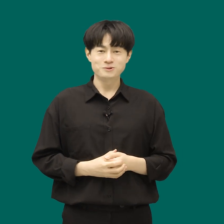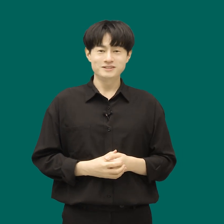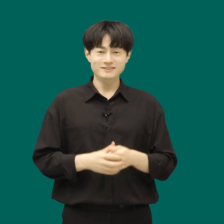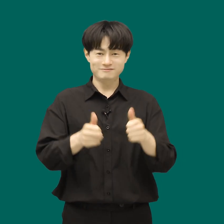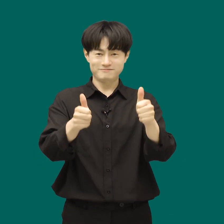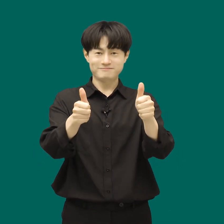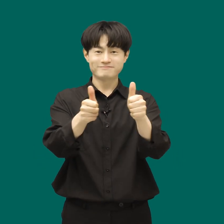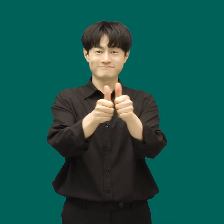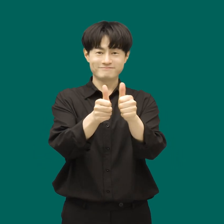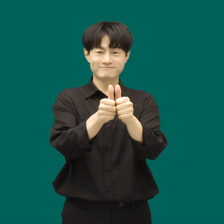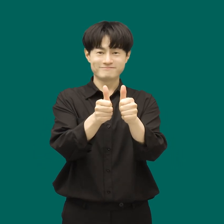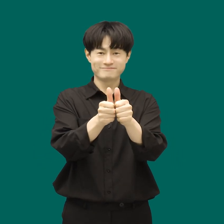또는